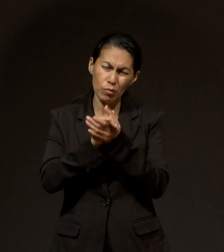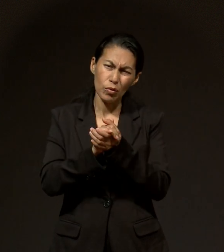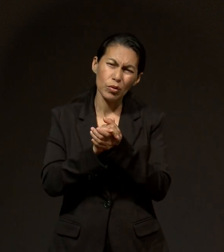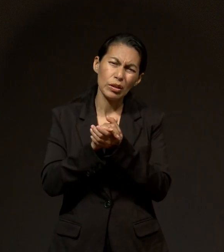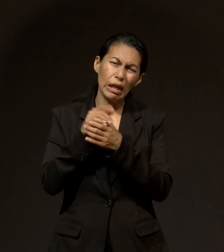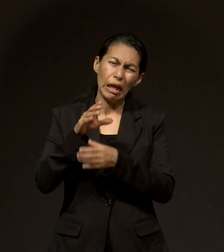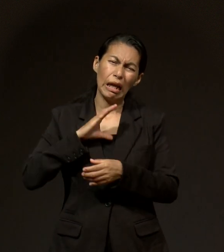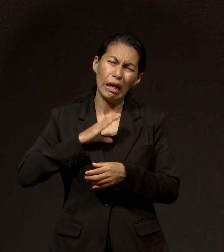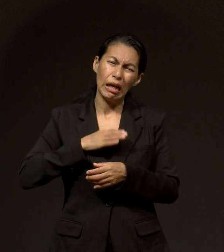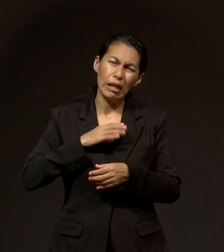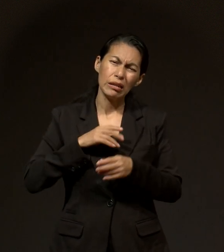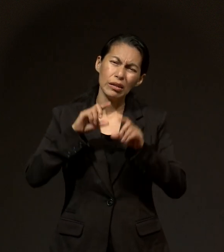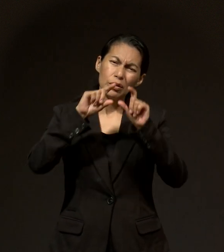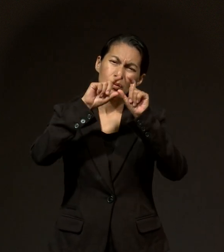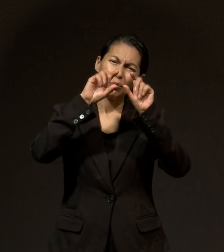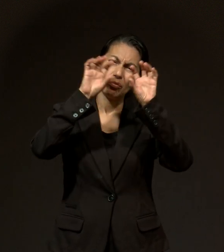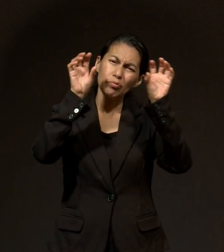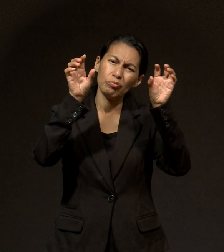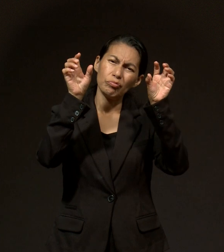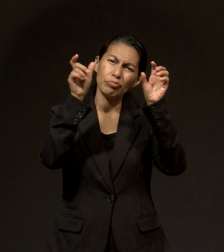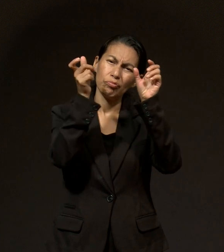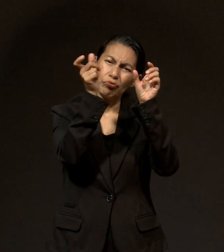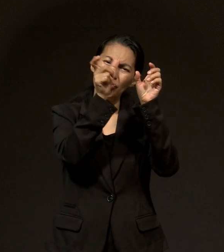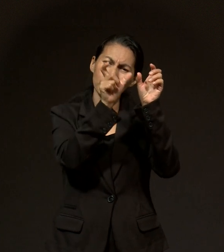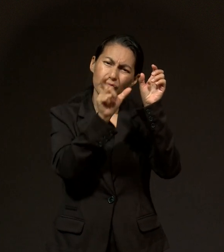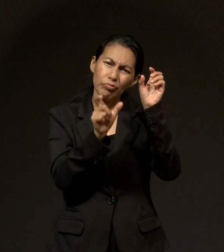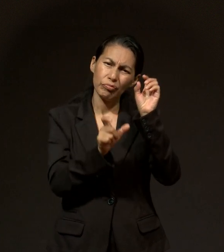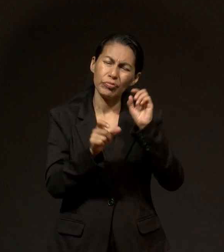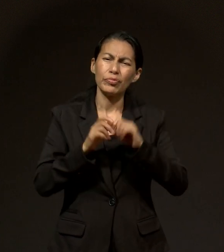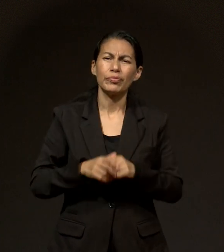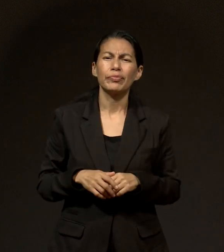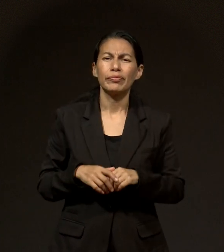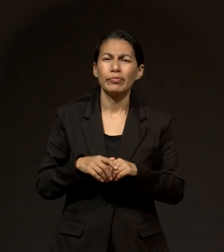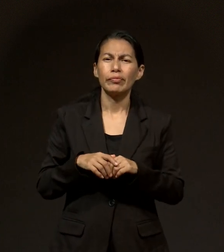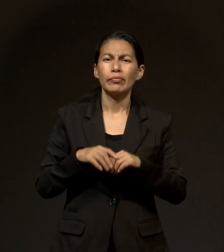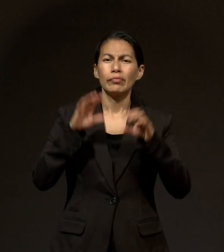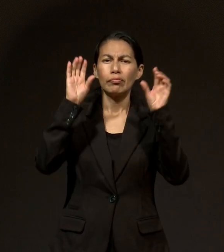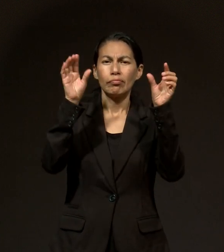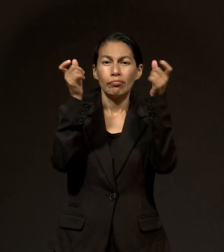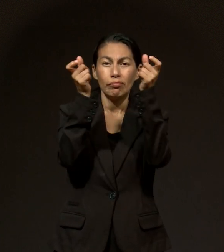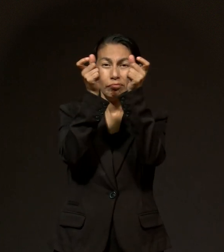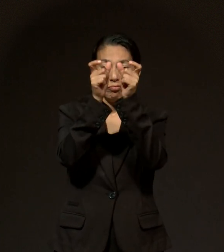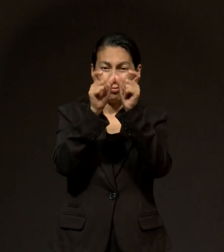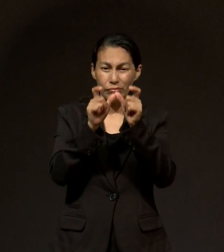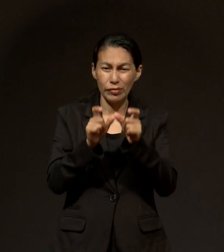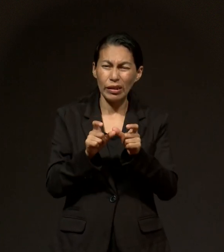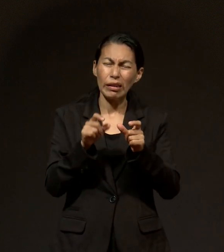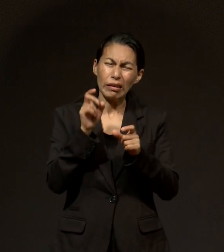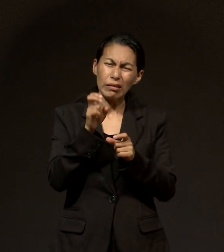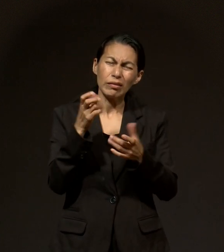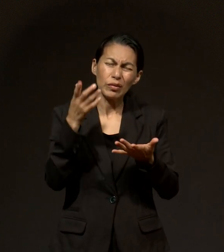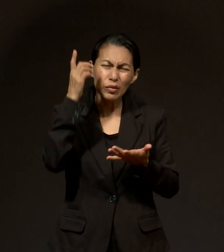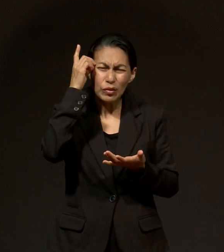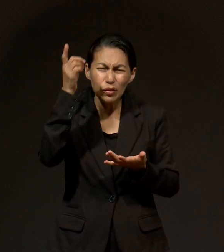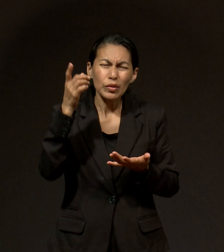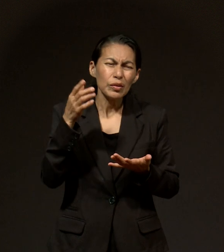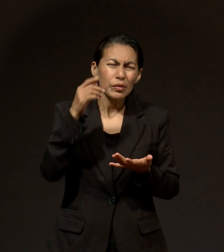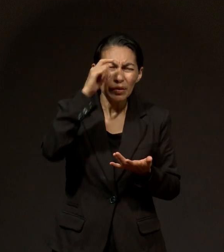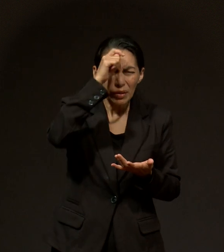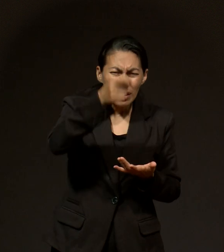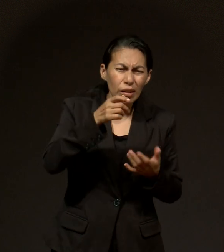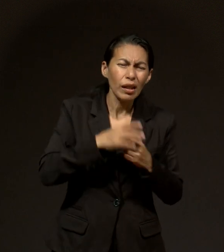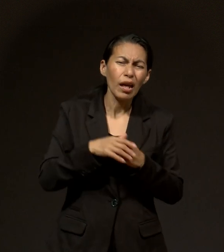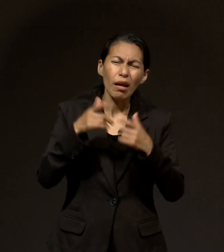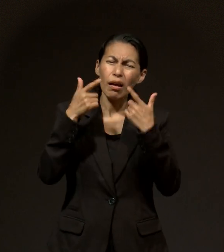El Dios Todopoderoso Lo sane De su enfermedad Amén Que así sea Que la gracia de Dios